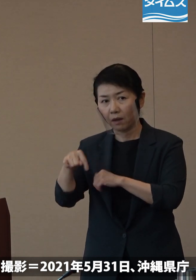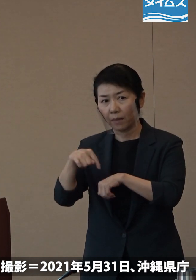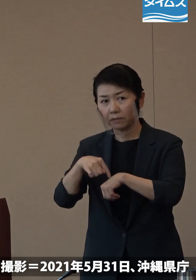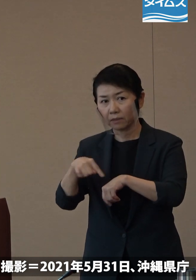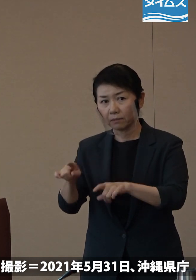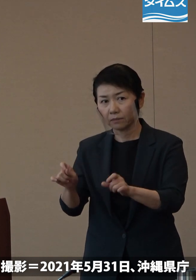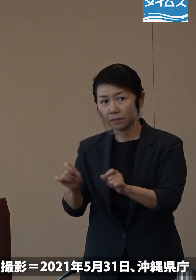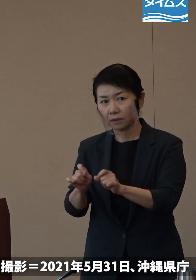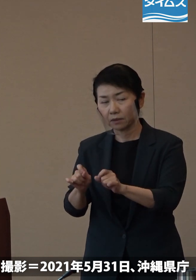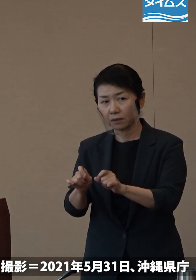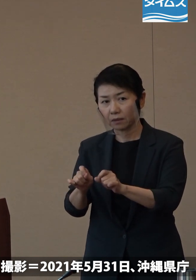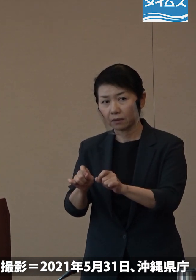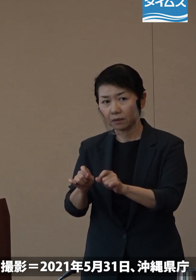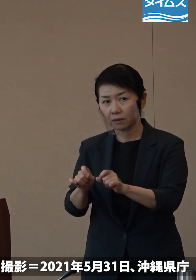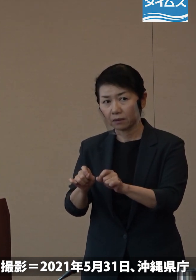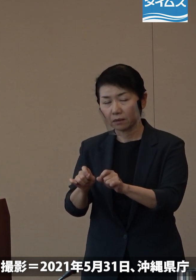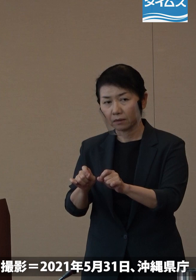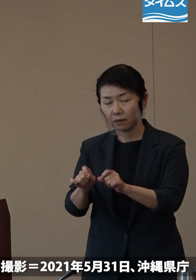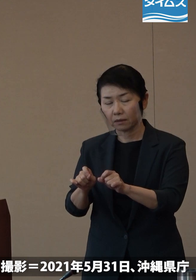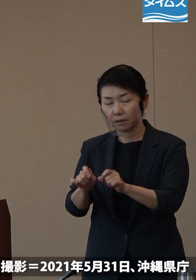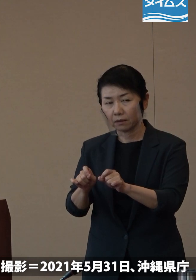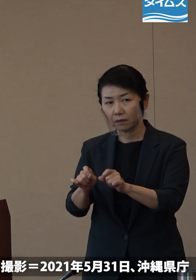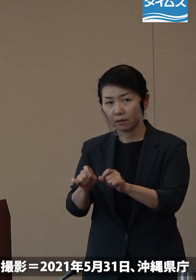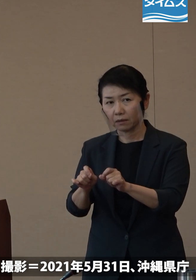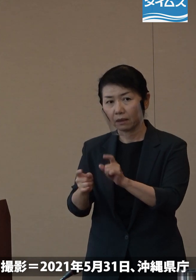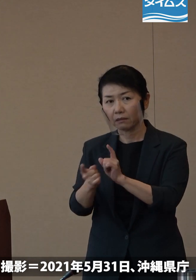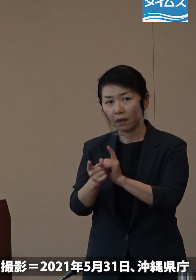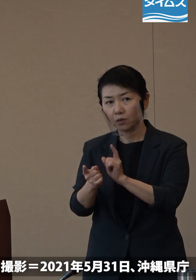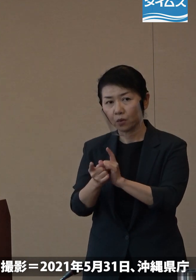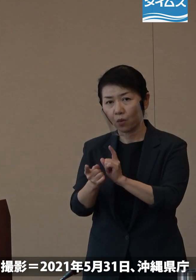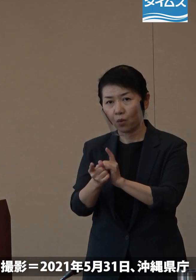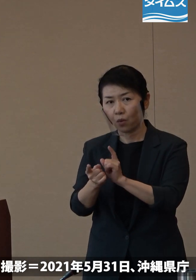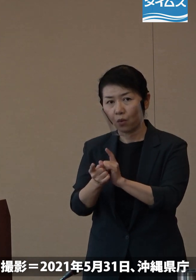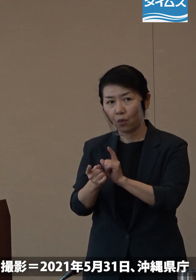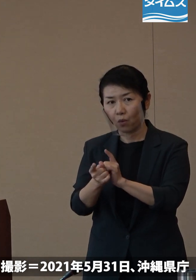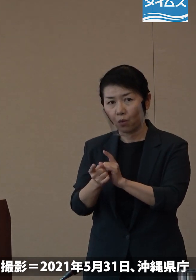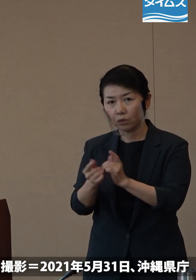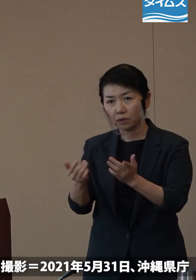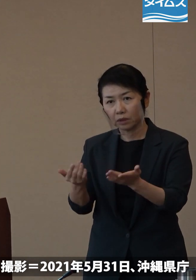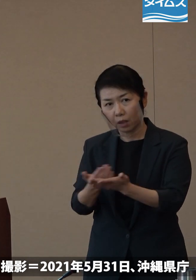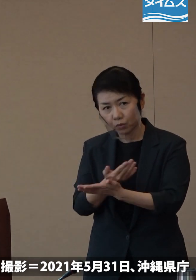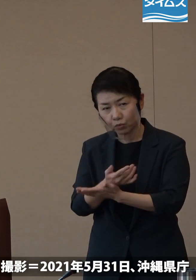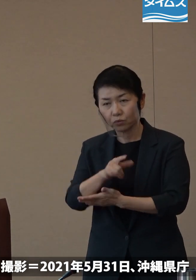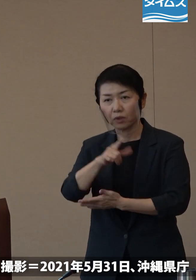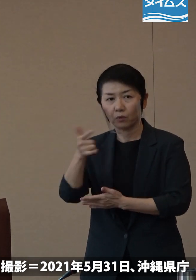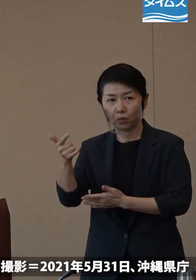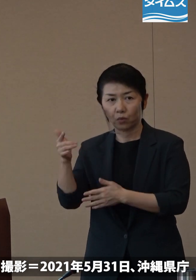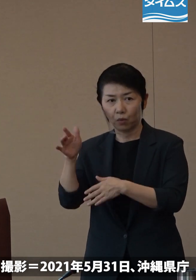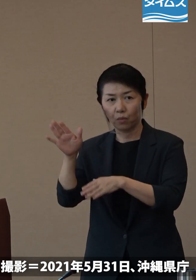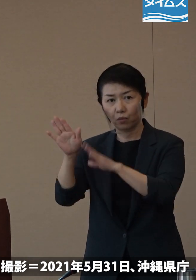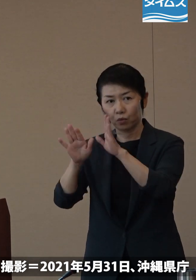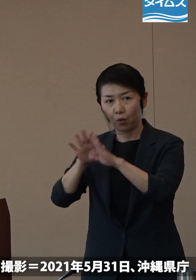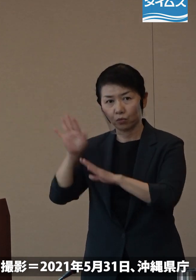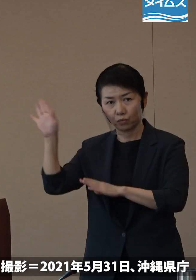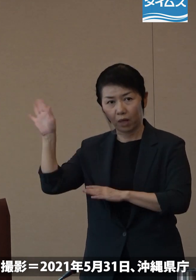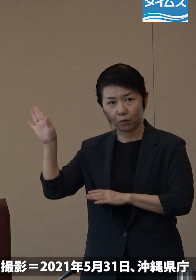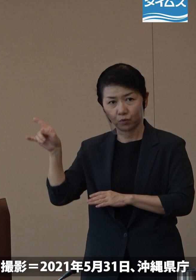要請の対象外、いわゆるお店を開けていいというような大胆なことをされておりますけれども、そういった